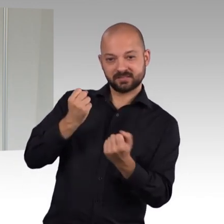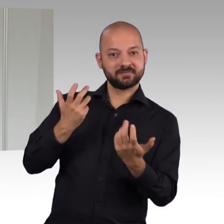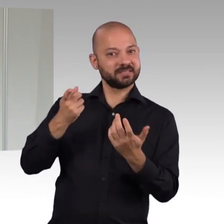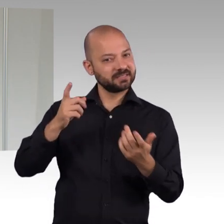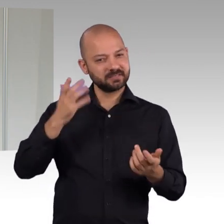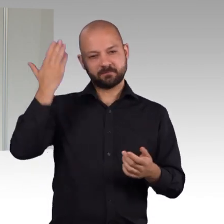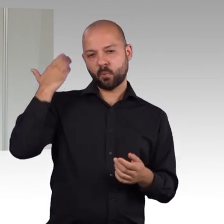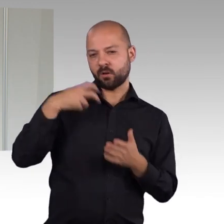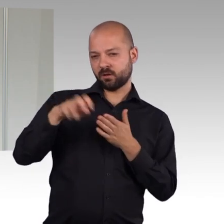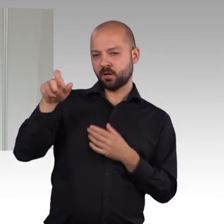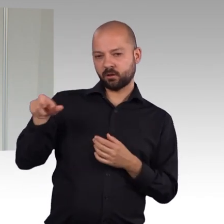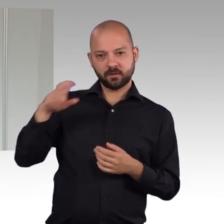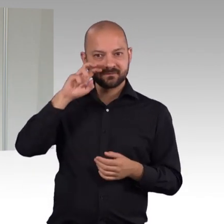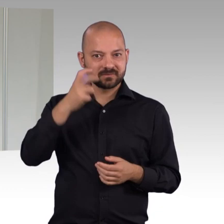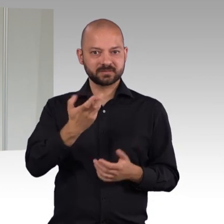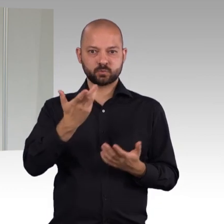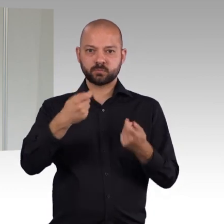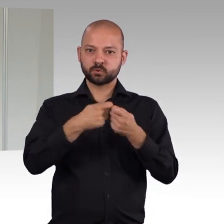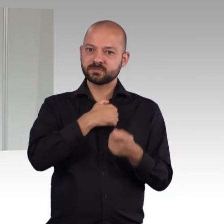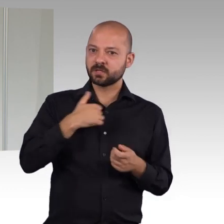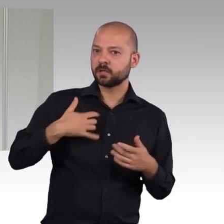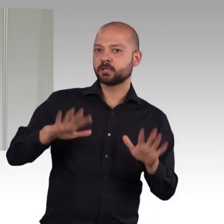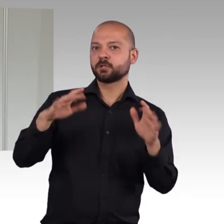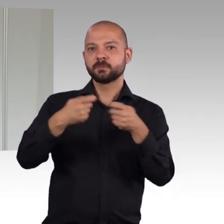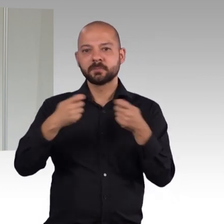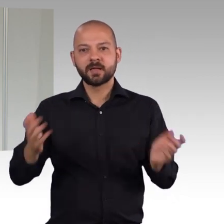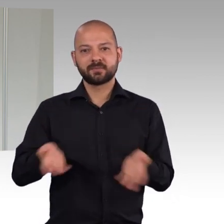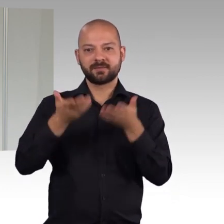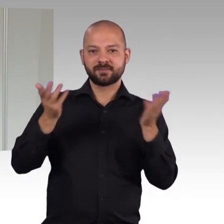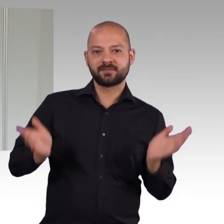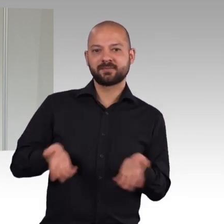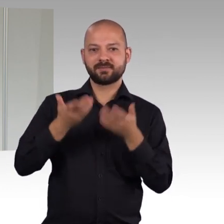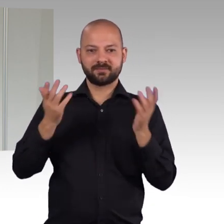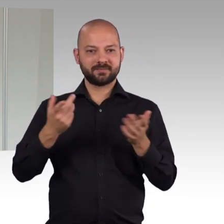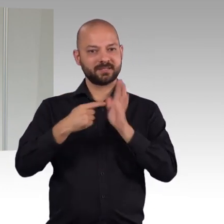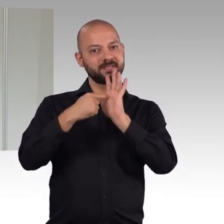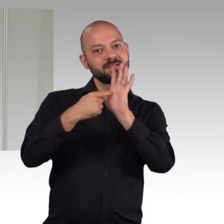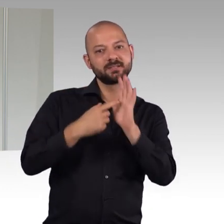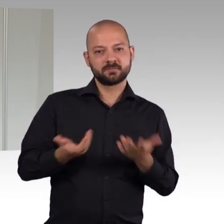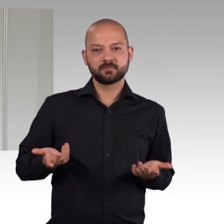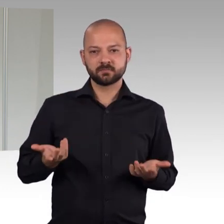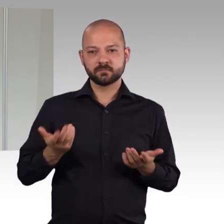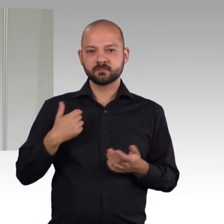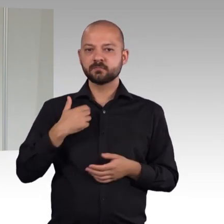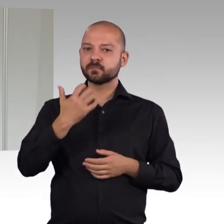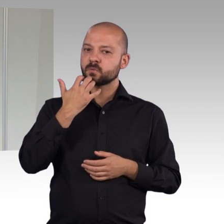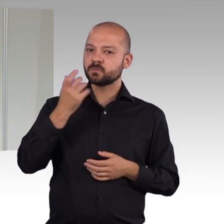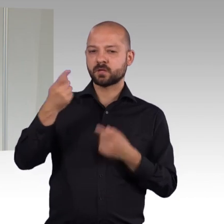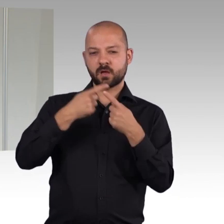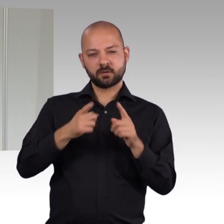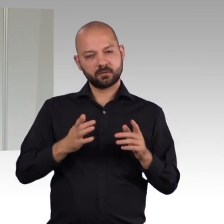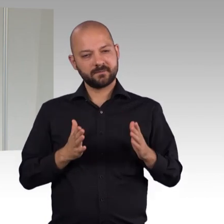bombastische Ankündigungen, davon gab es unter Ministern wie Karl Theodor zu Guttenberg, aber auch unter Ursula von der Leyen wahrlich mehr als genug.